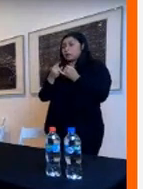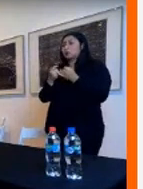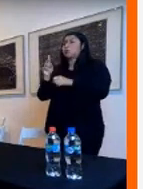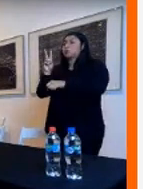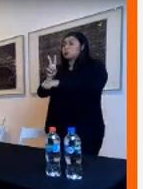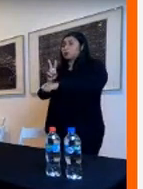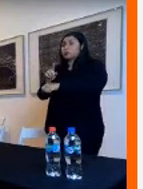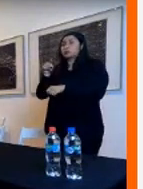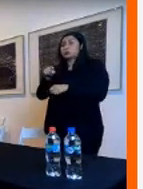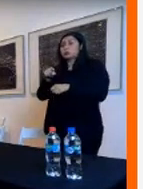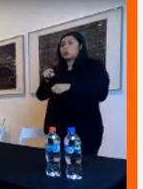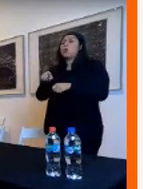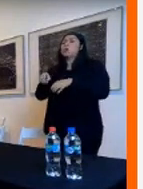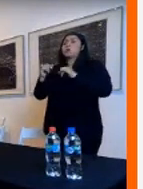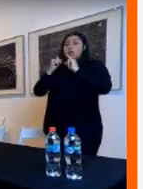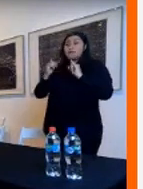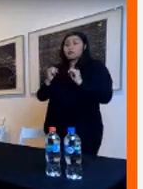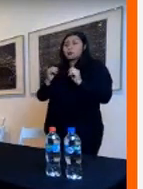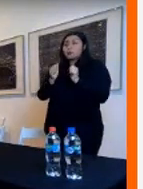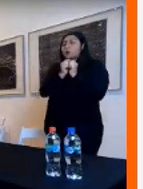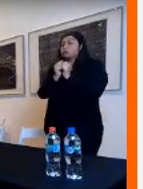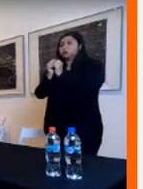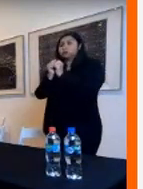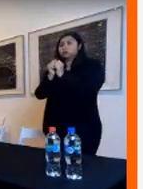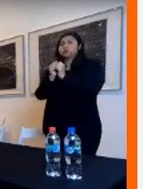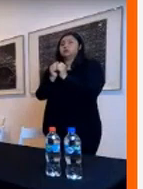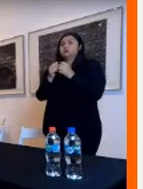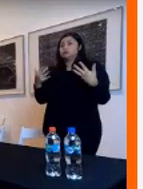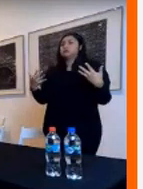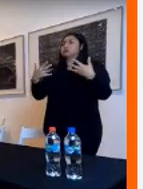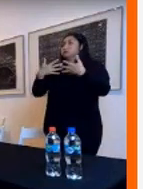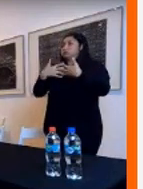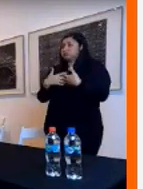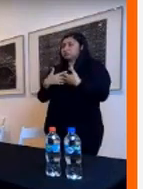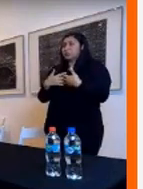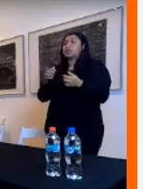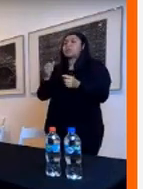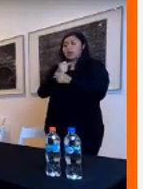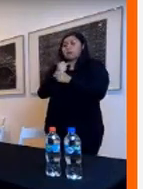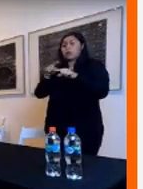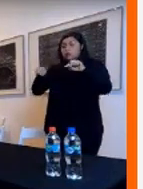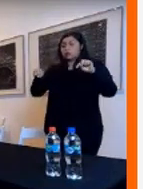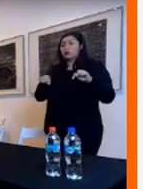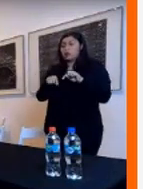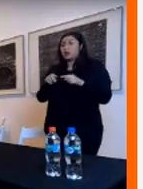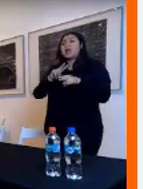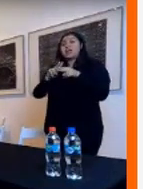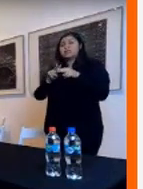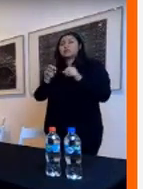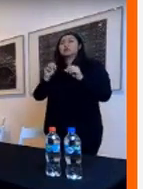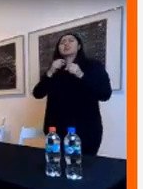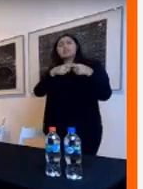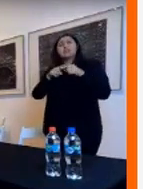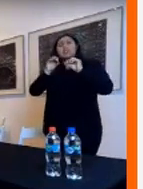recurso de educación no formal complementario a su proceso formativo en el aula, realizamos distintas capacitaciones y seminarios como esta instancia, como lo que